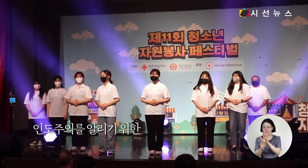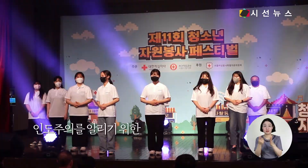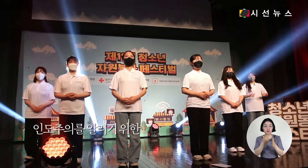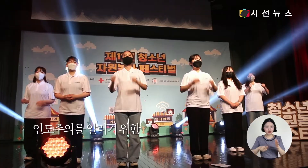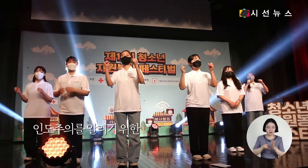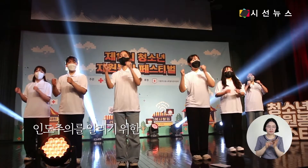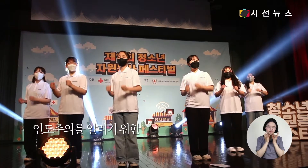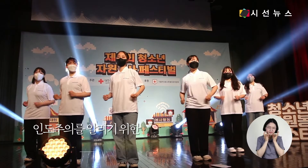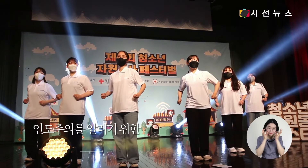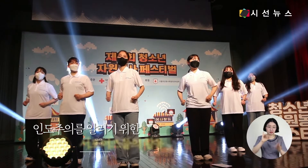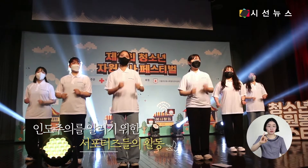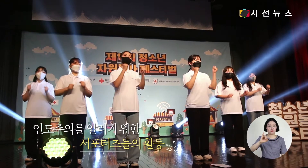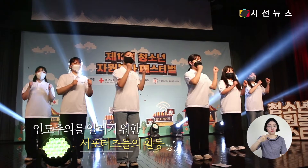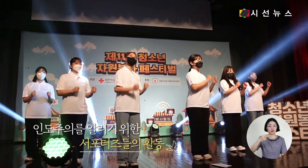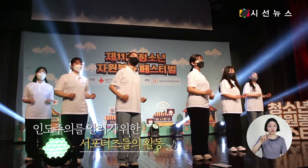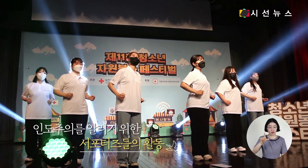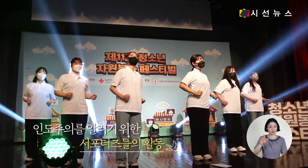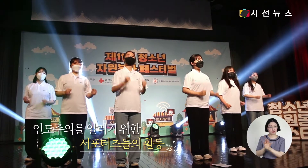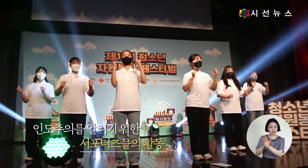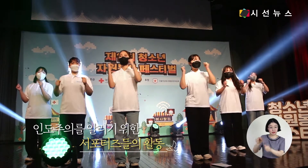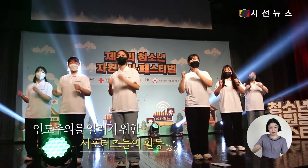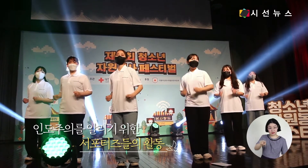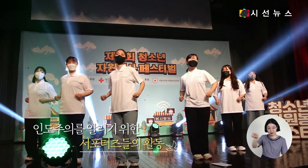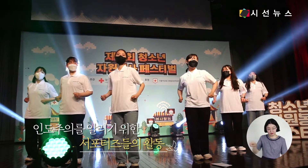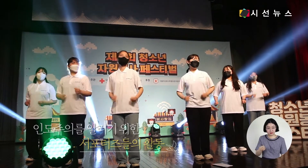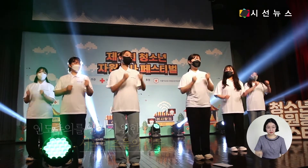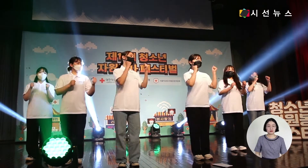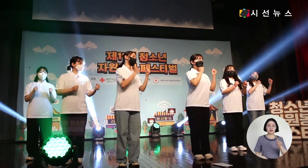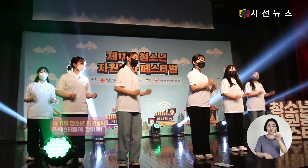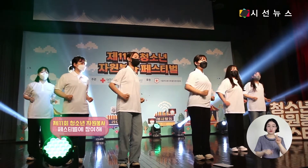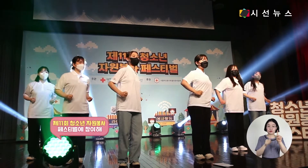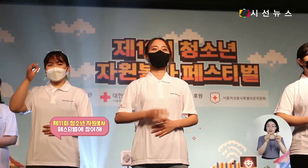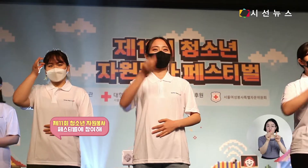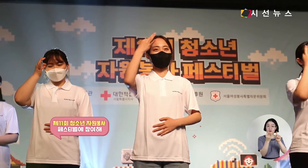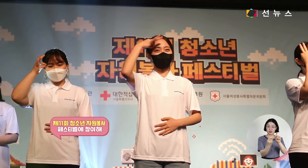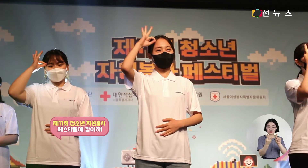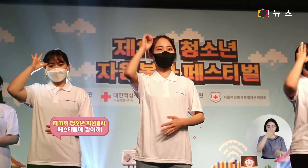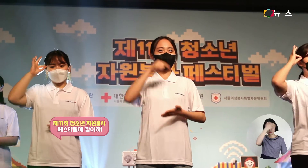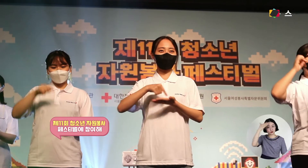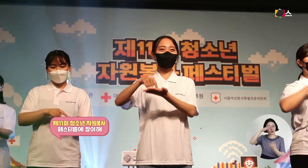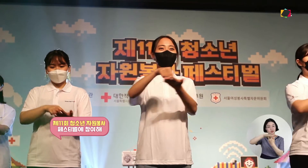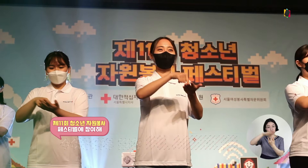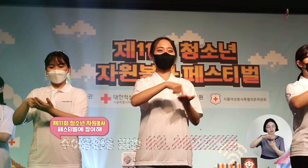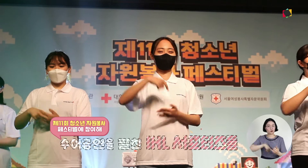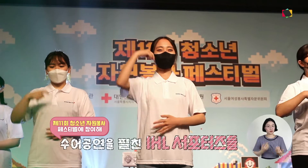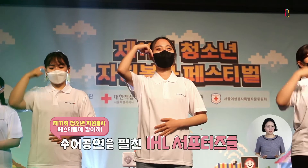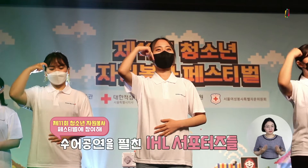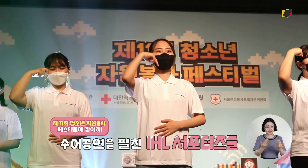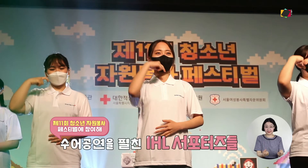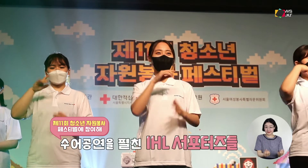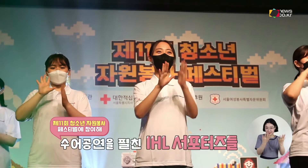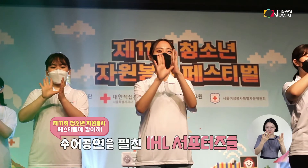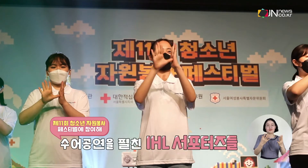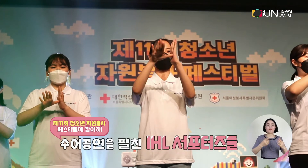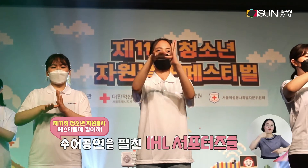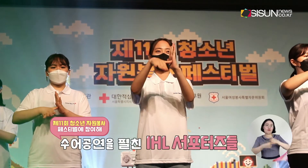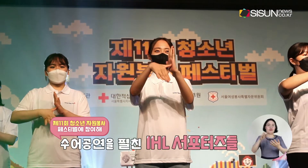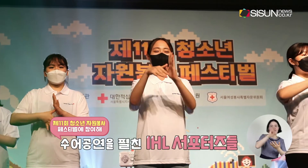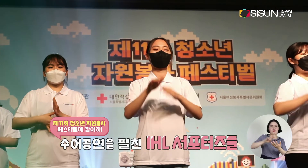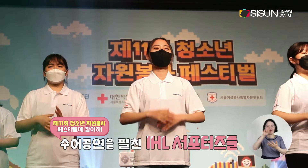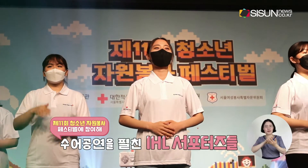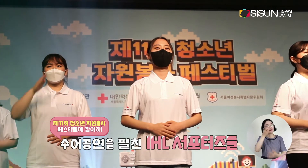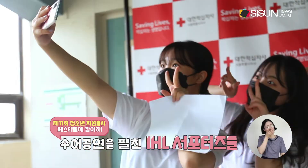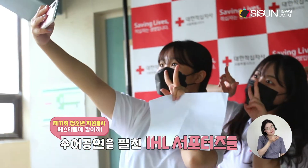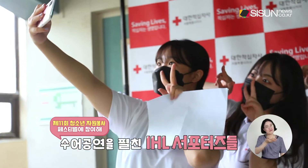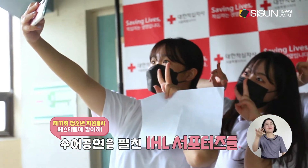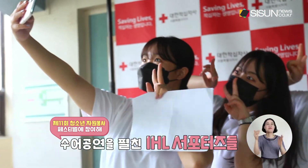인도주의를 알리기 위해 노력하는 IHL 서포터즈들. 제11회 청소년 자원봉사 페스티벌에도 참여해 수어